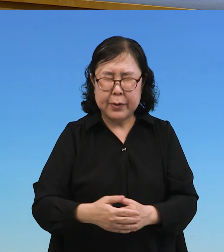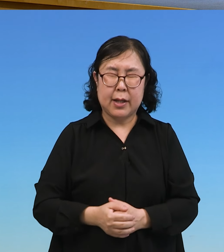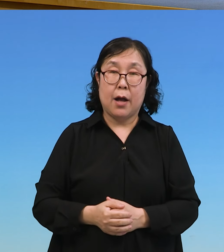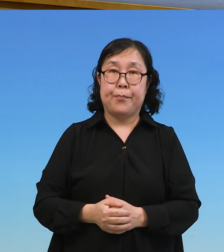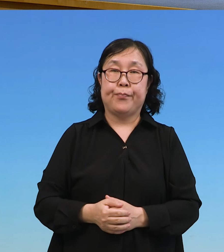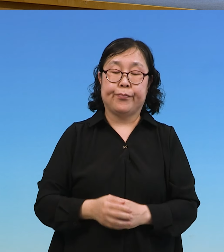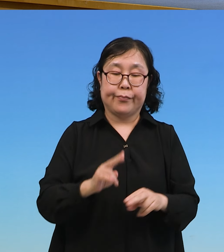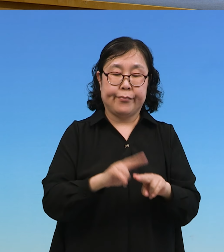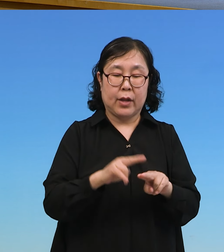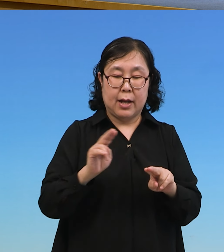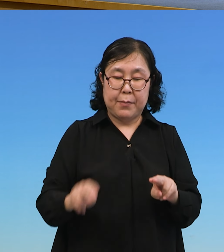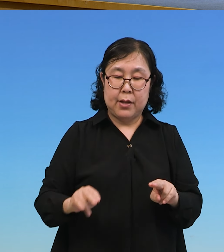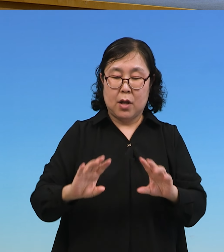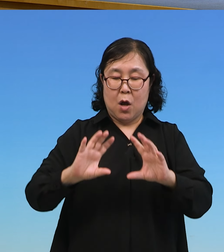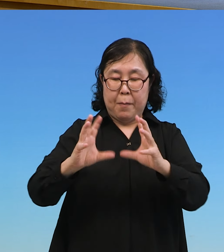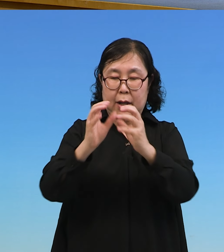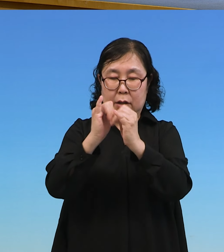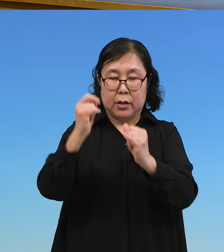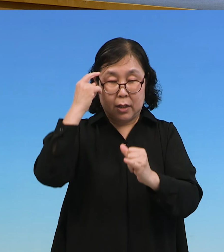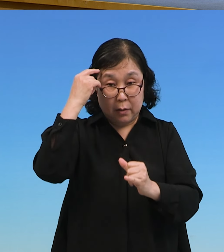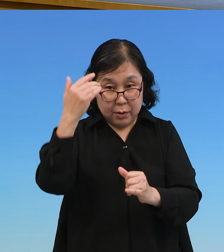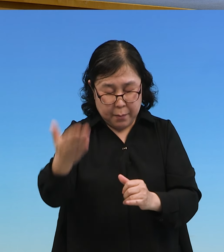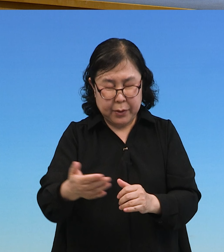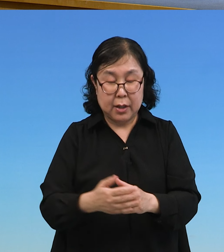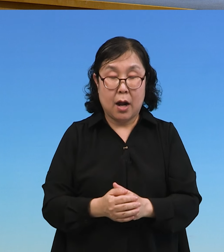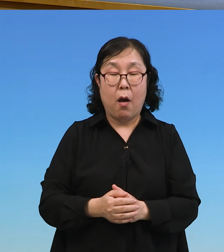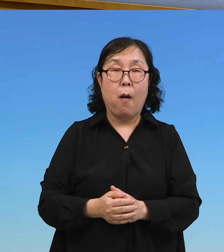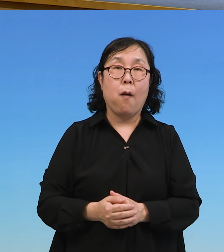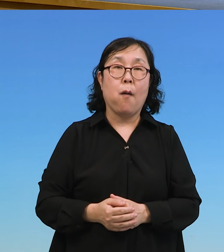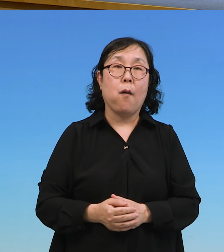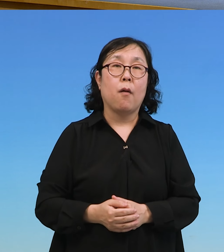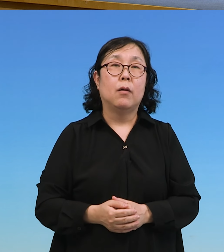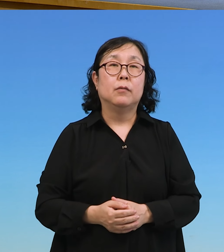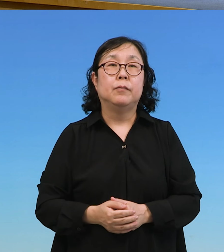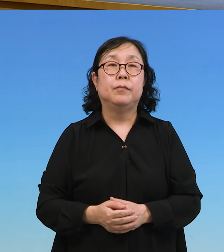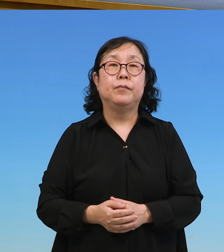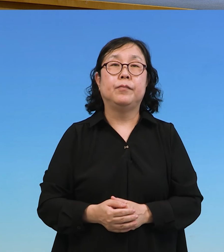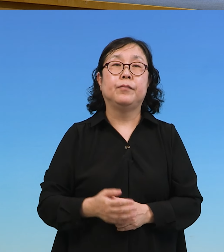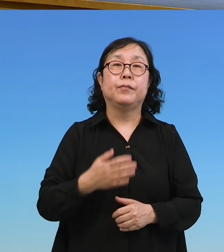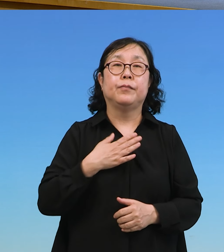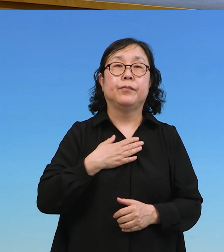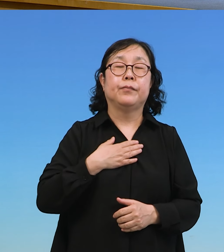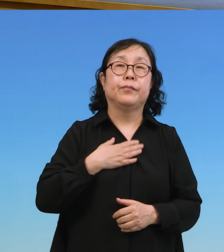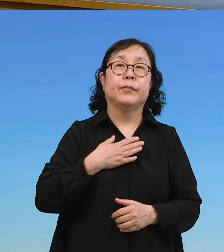사무엘이 은퇴하면서 백성들에게 이런 질문을 던집니다. 사무엘상 12장 3절입니다.